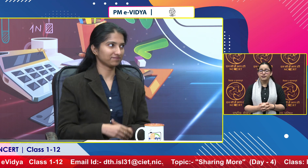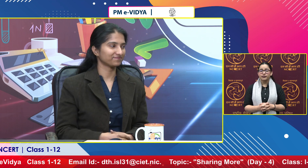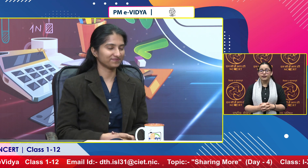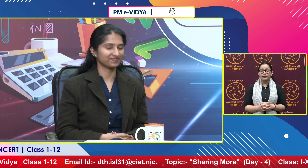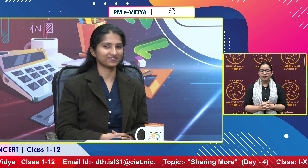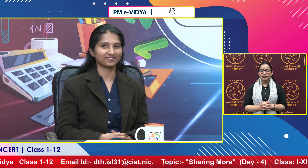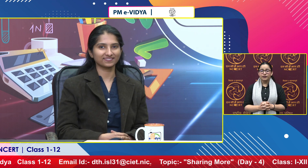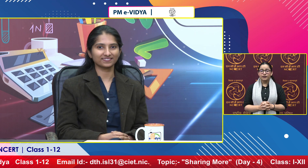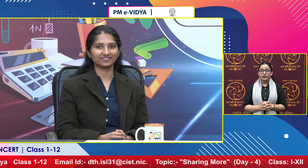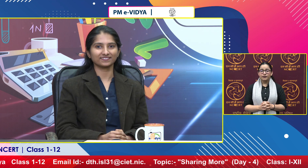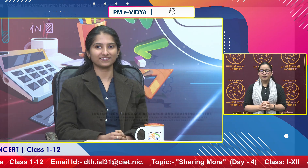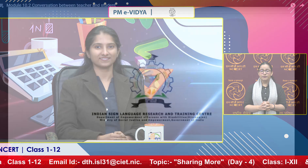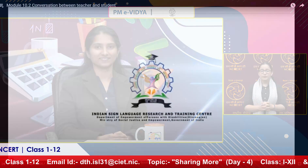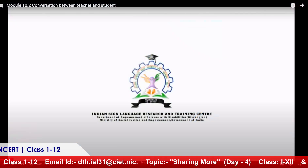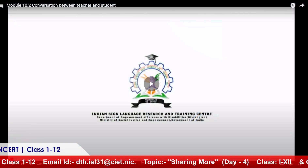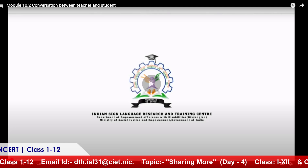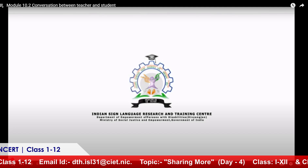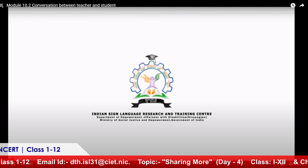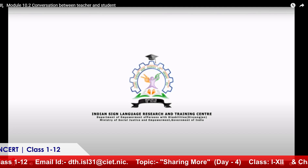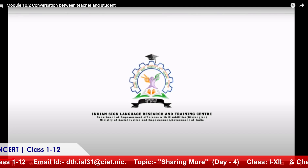उसको भी याद कर सकते हैं।